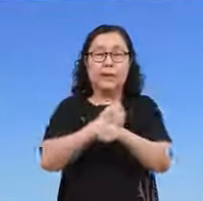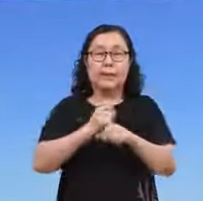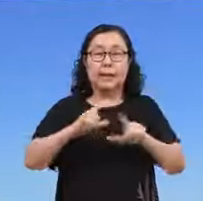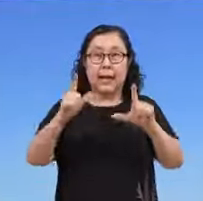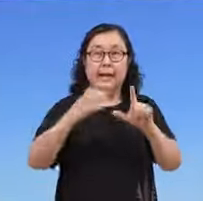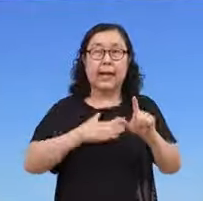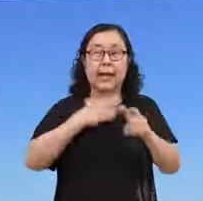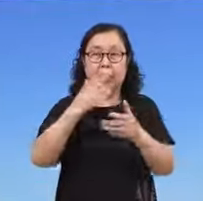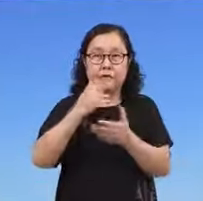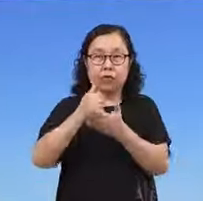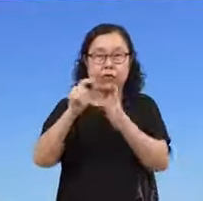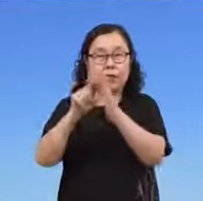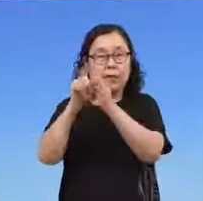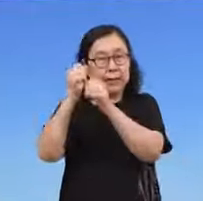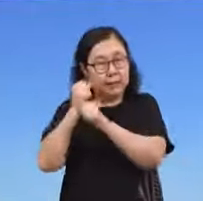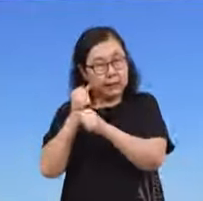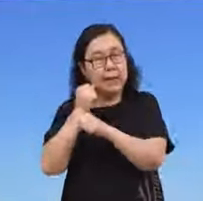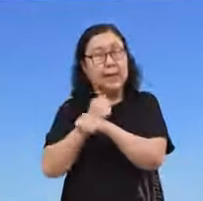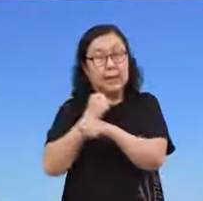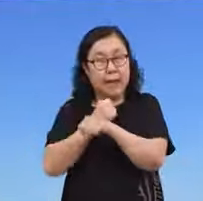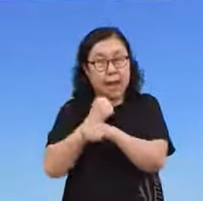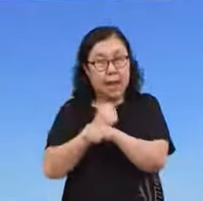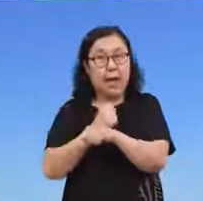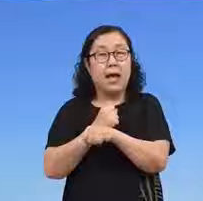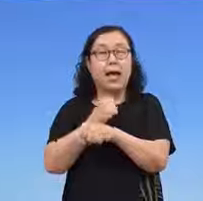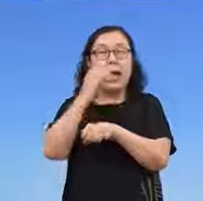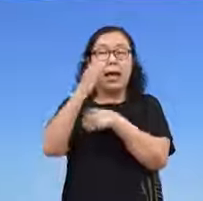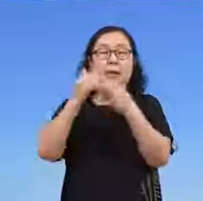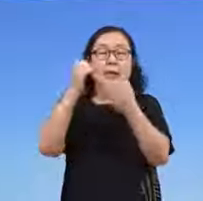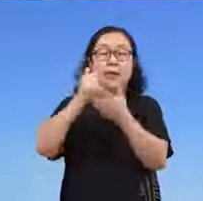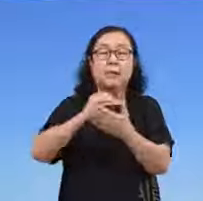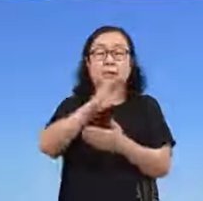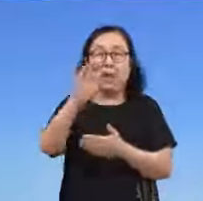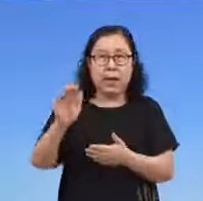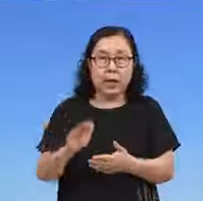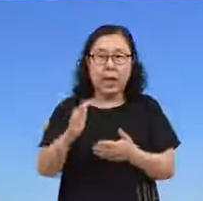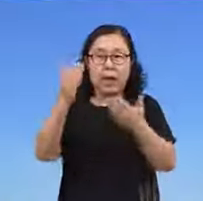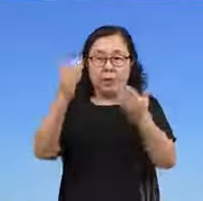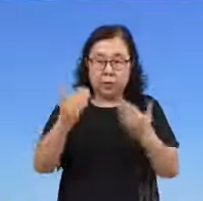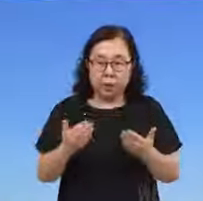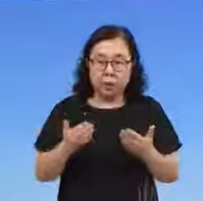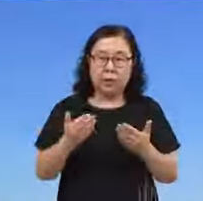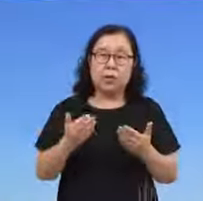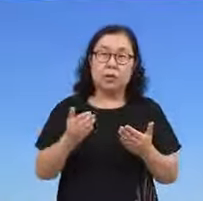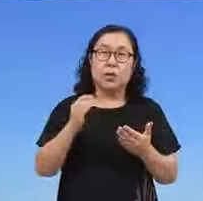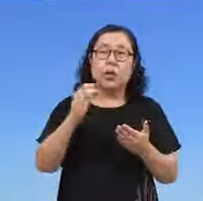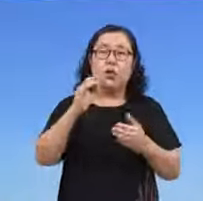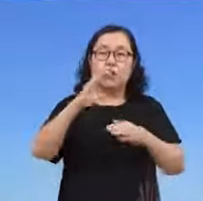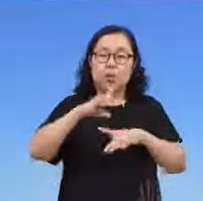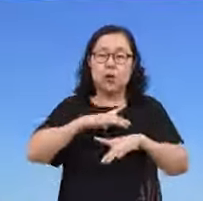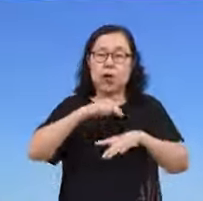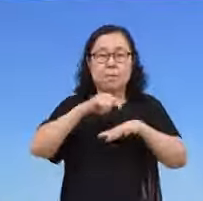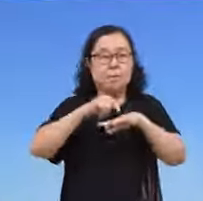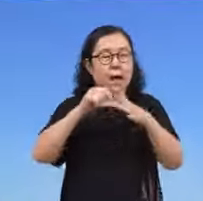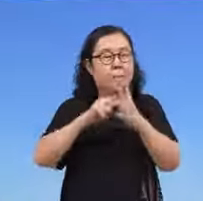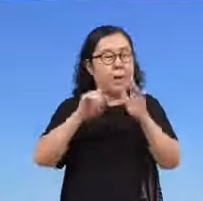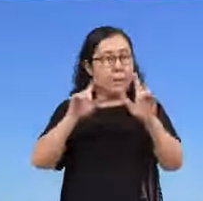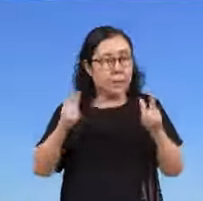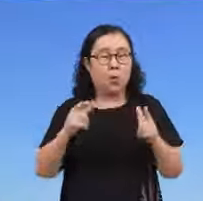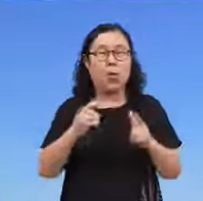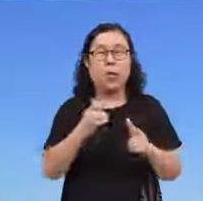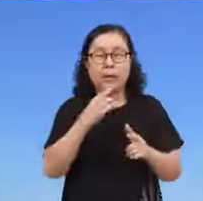주를 의지하리이다. 또 디모데후서 1장 7절, 하나님이 우리에게 주신 것은 두려워하는 마음이